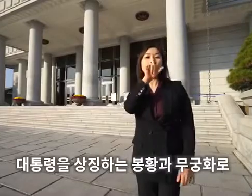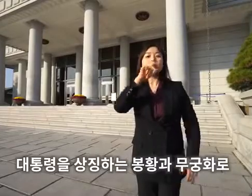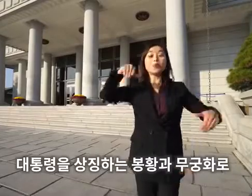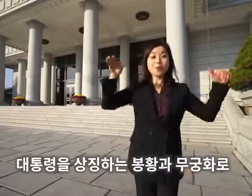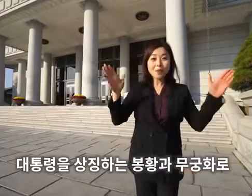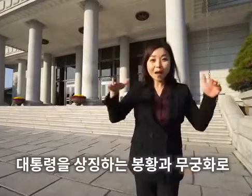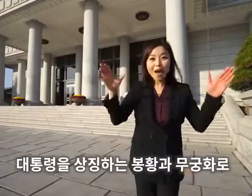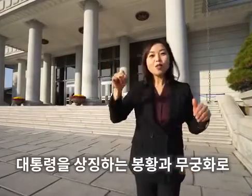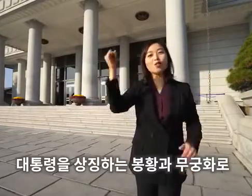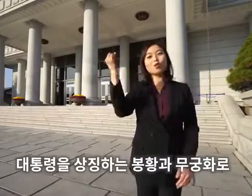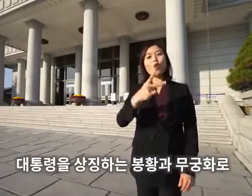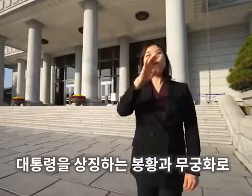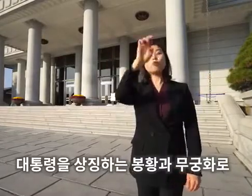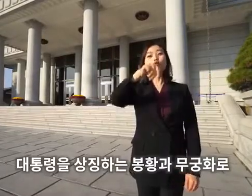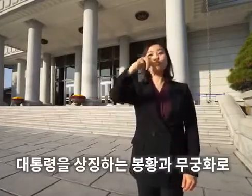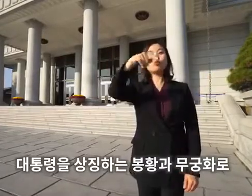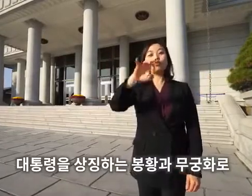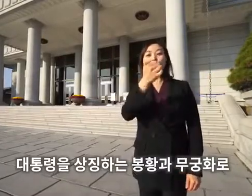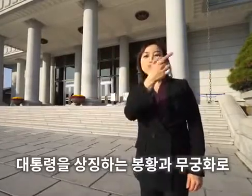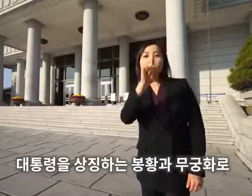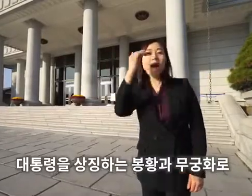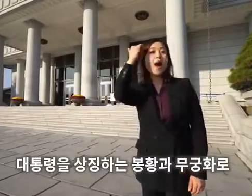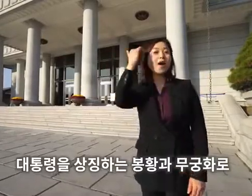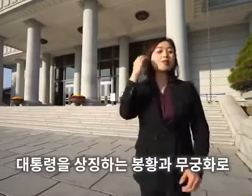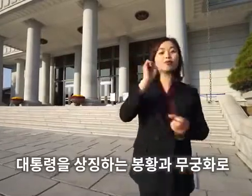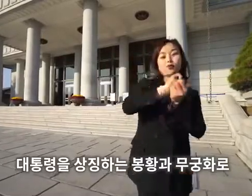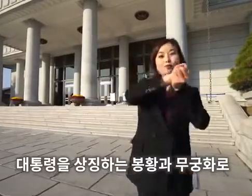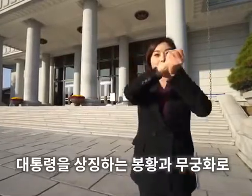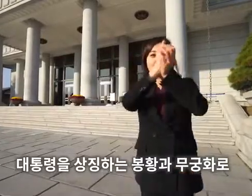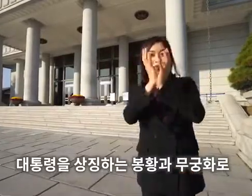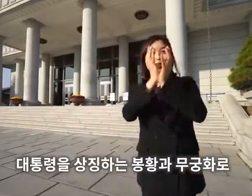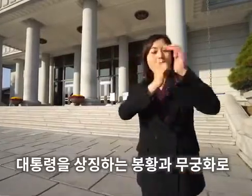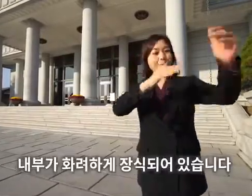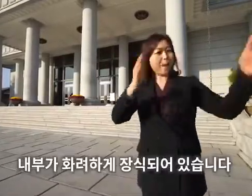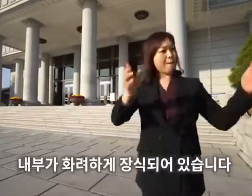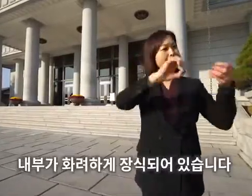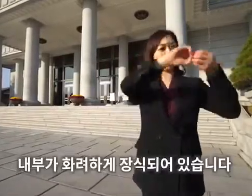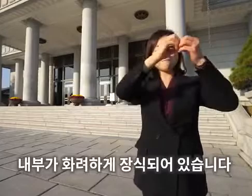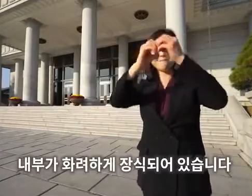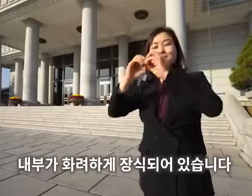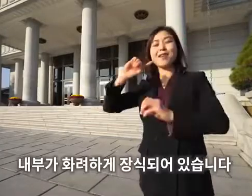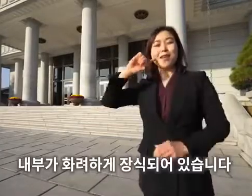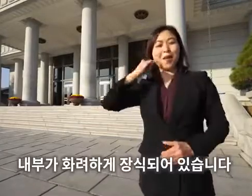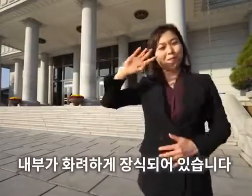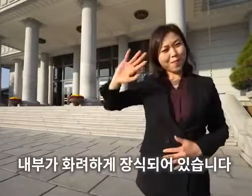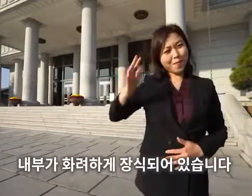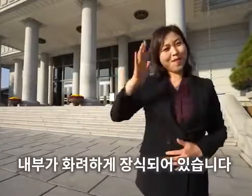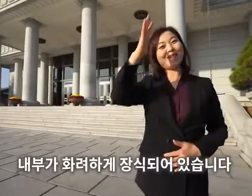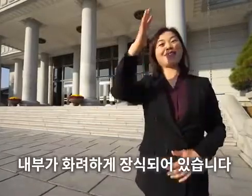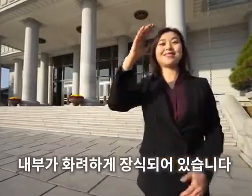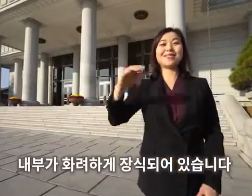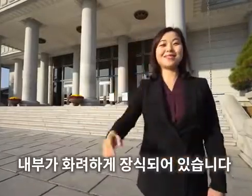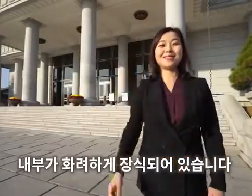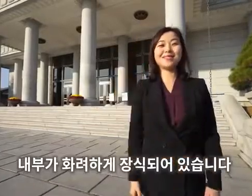대통령을 상징하는 봉황과 무궁화로 내부가 화려하게 장식되어 있습니다.